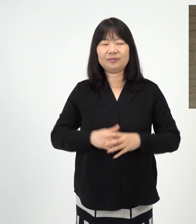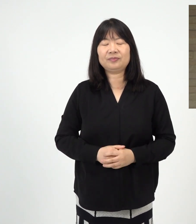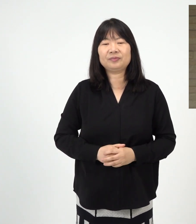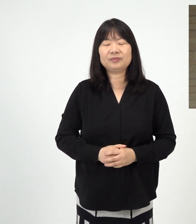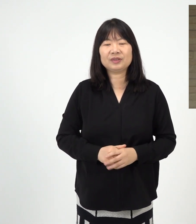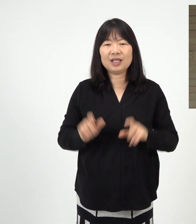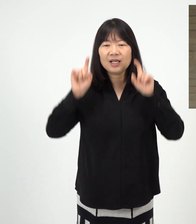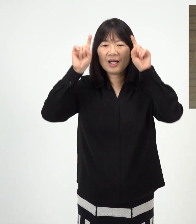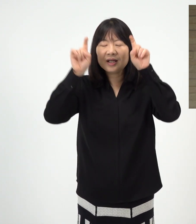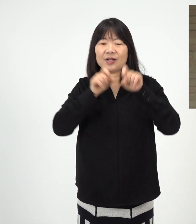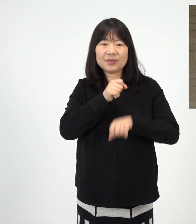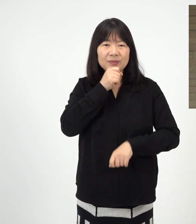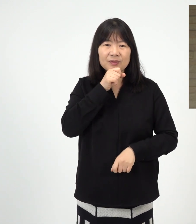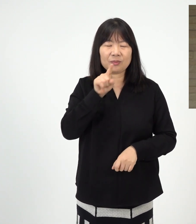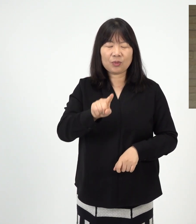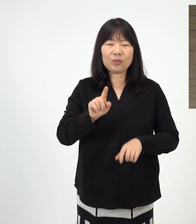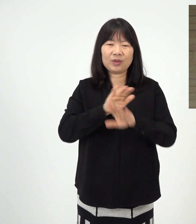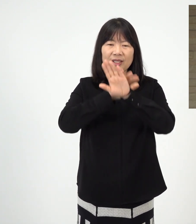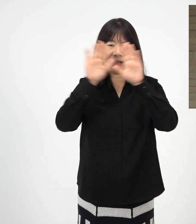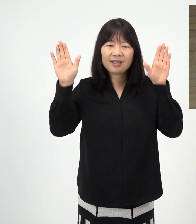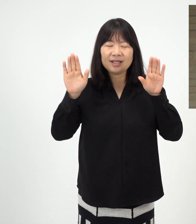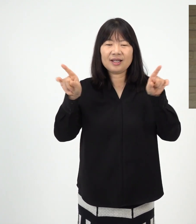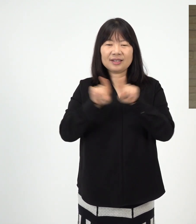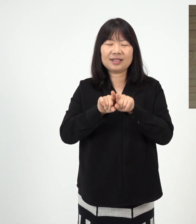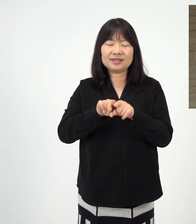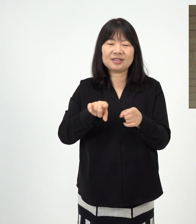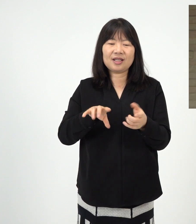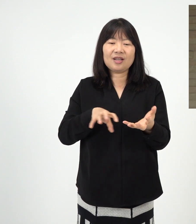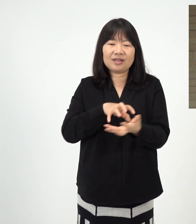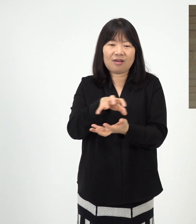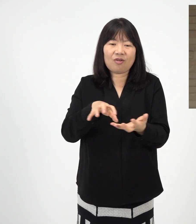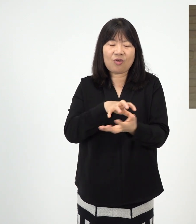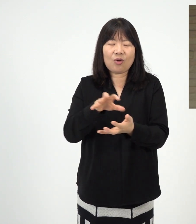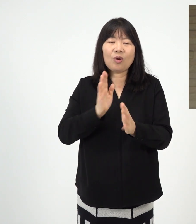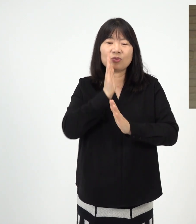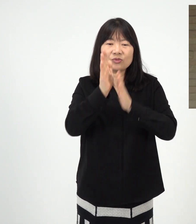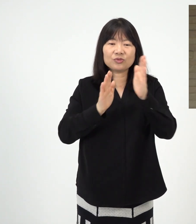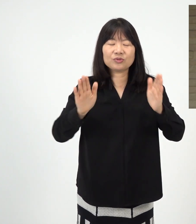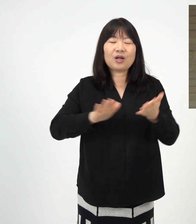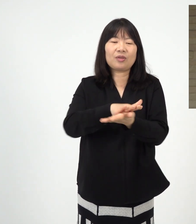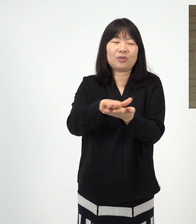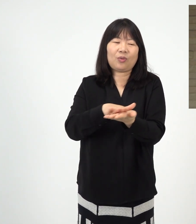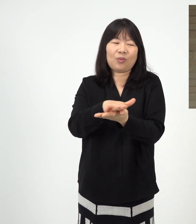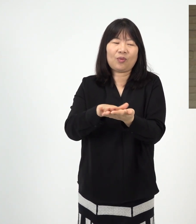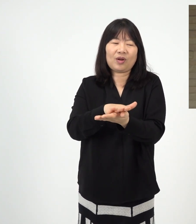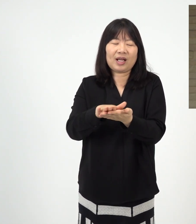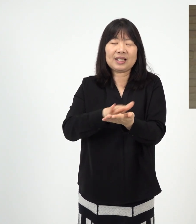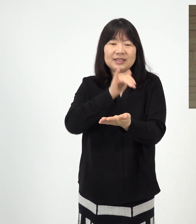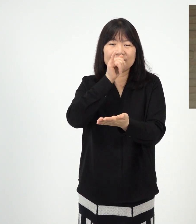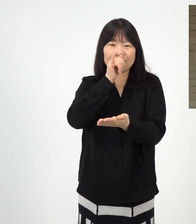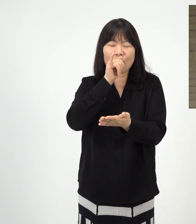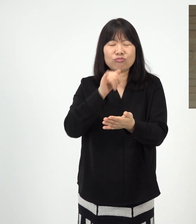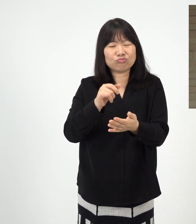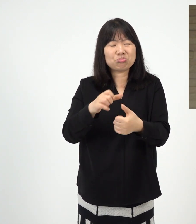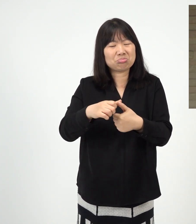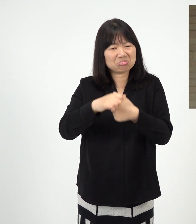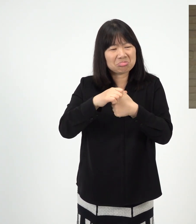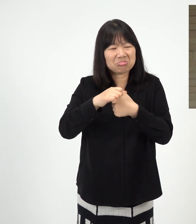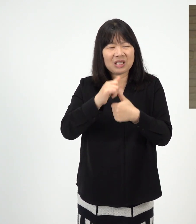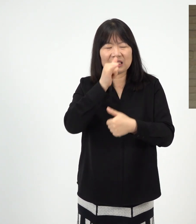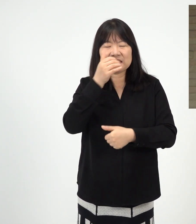낮이면 그냥 같이 섞어서 풀밭에다 풀어놔요. 그러면 이놈들이 뭐 티격태격 싸우기도